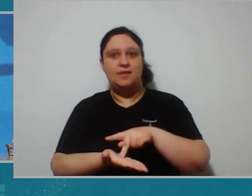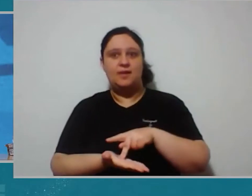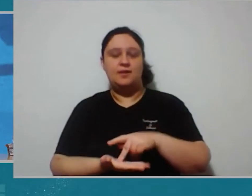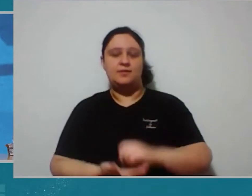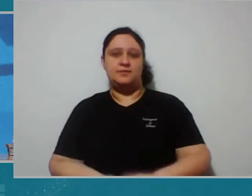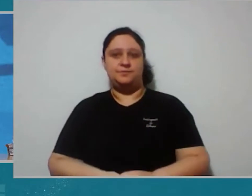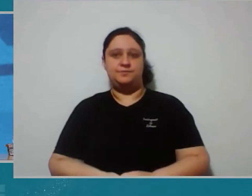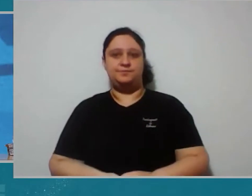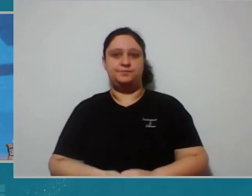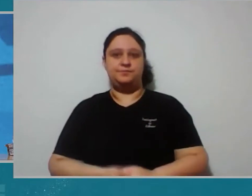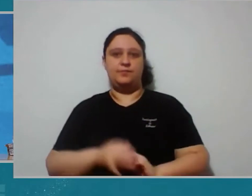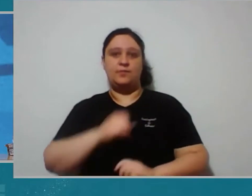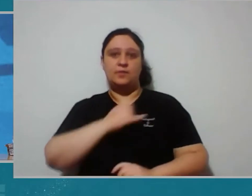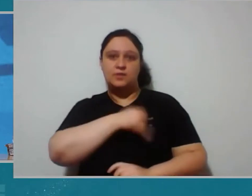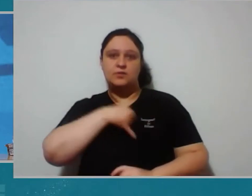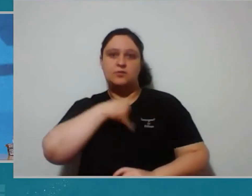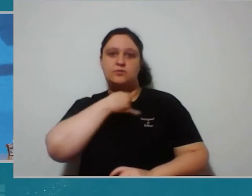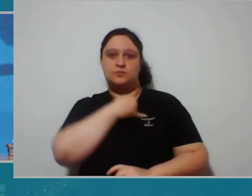João